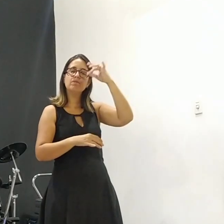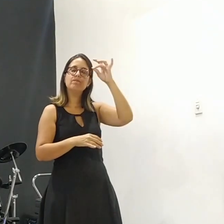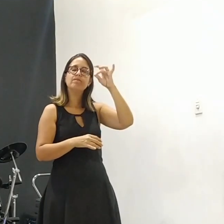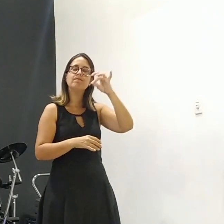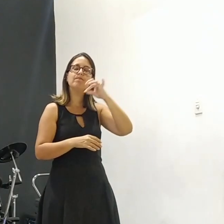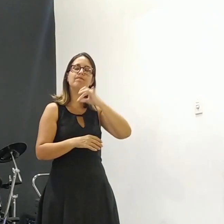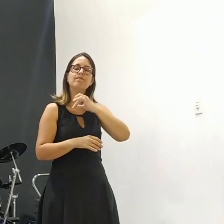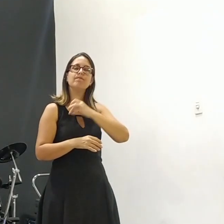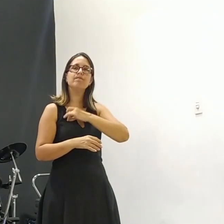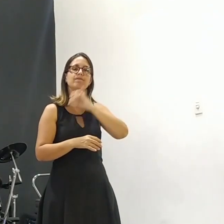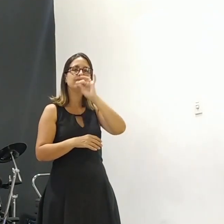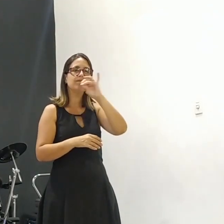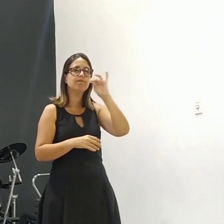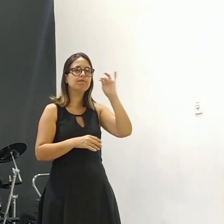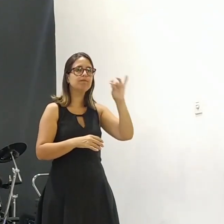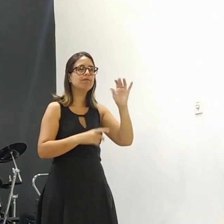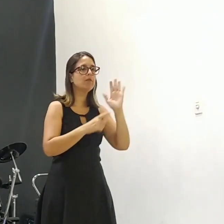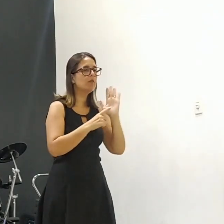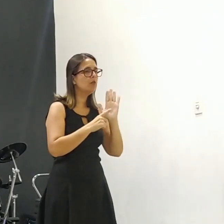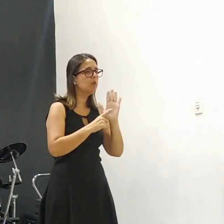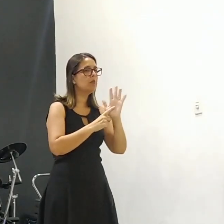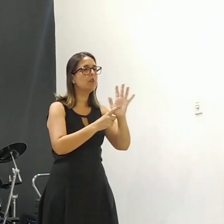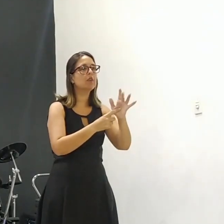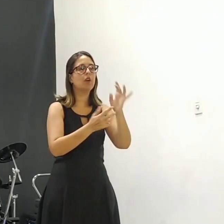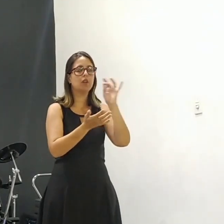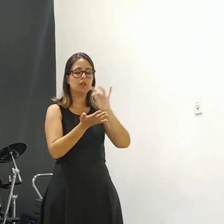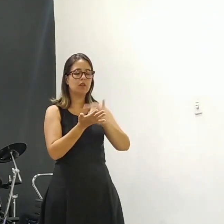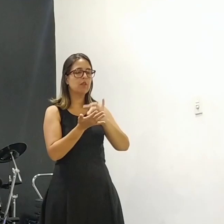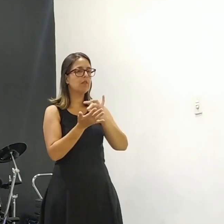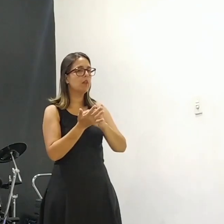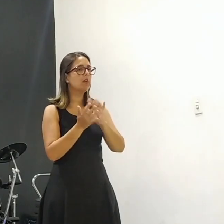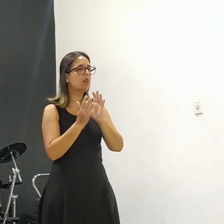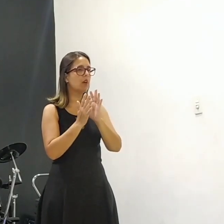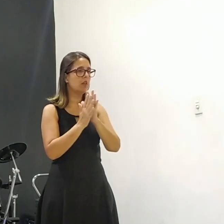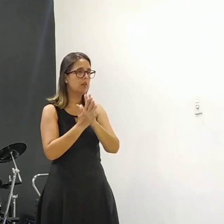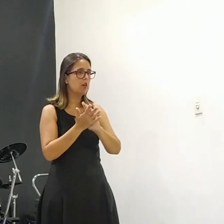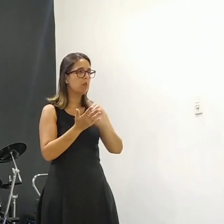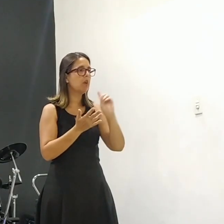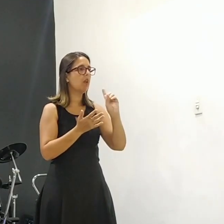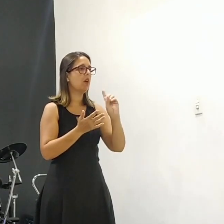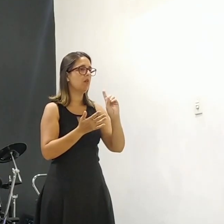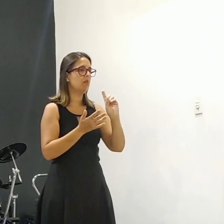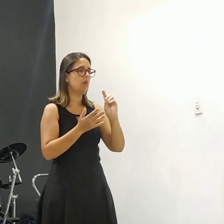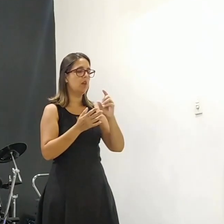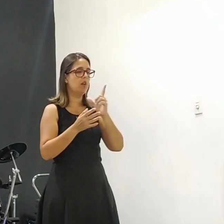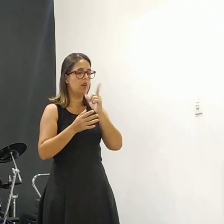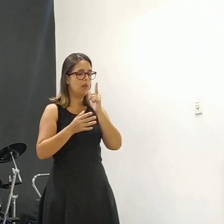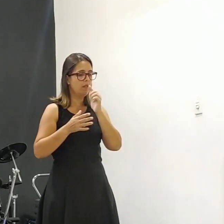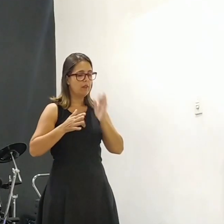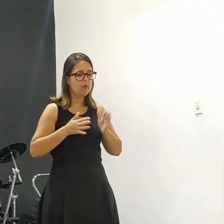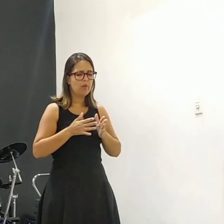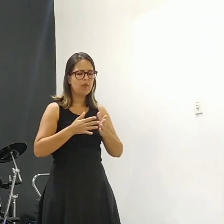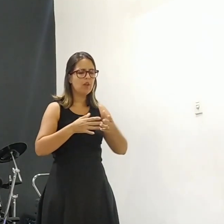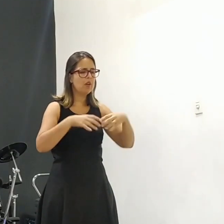derramado para nos mostrar toda a verdade que tem nessa palavra. Há um rio que corre lá do trono,